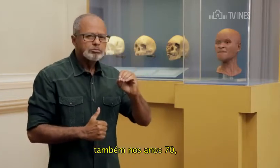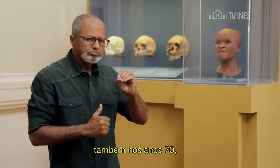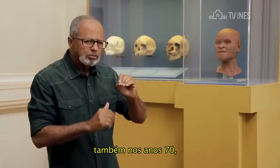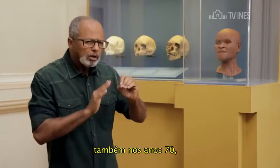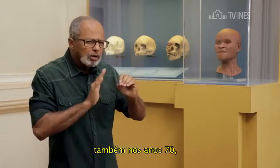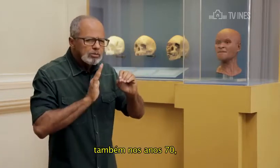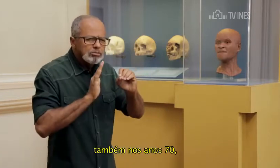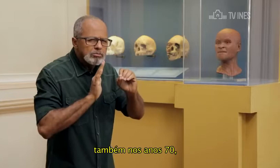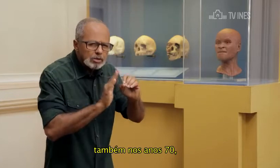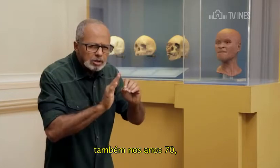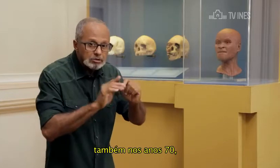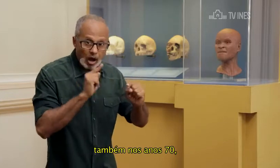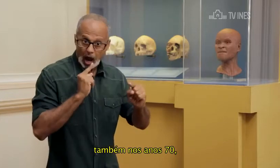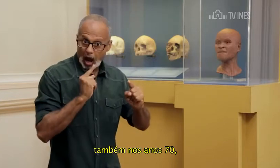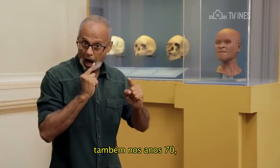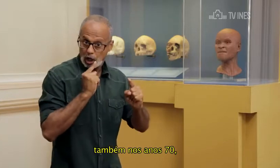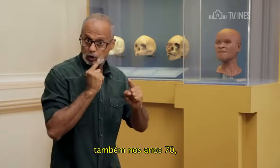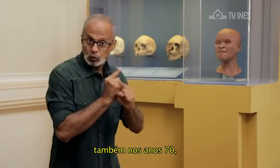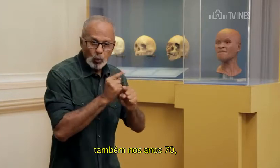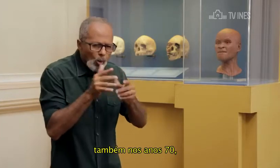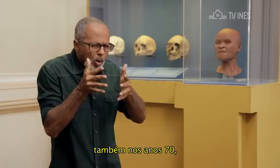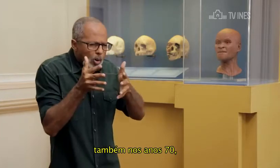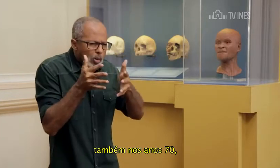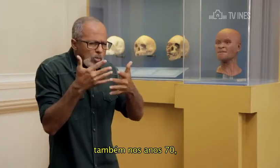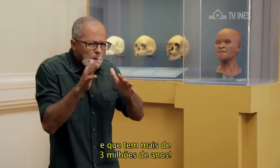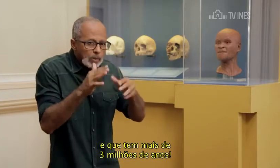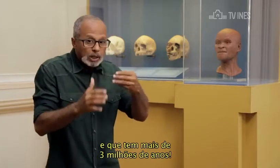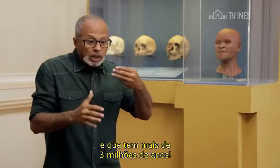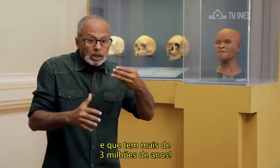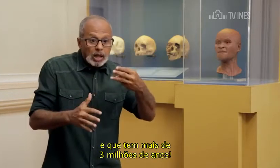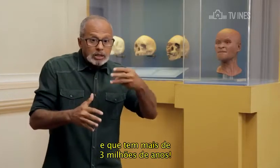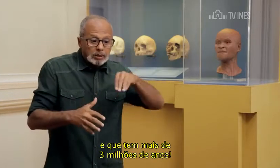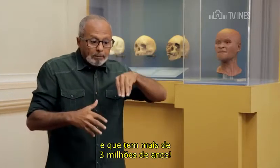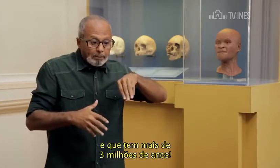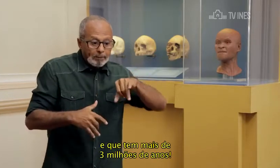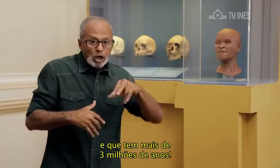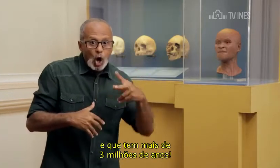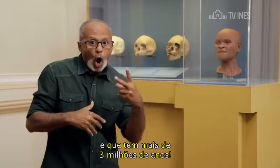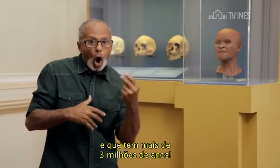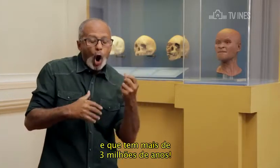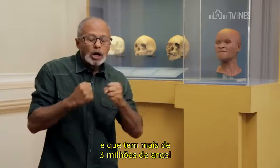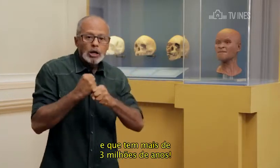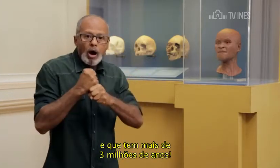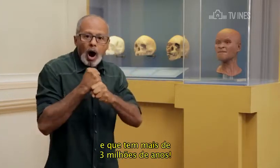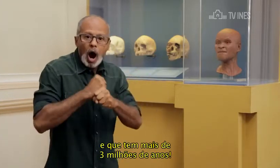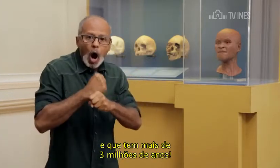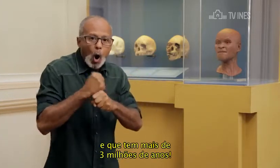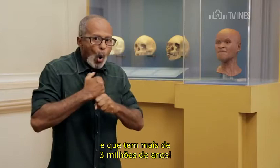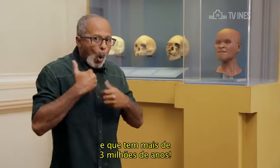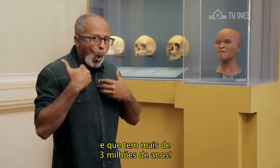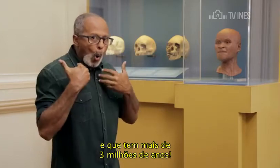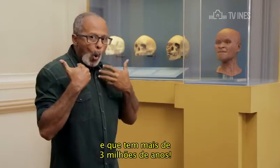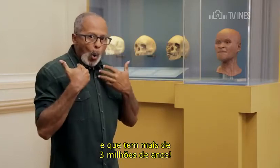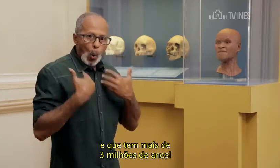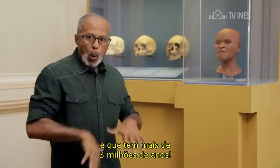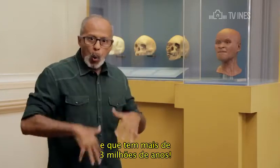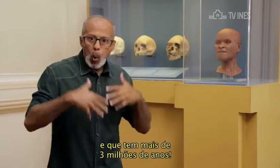e que tem mais de 3 milhões de anos.